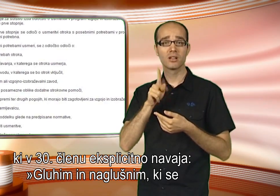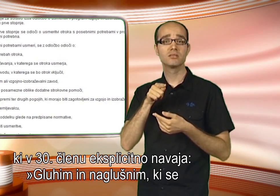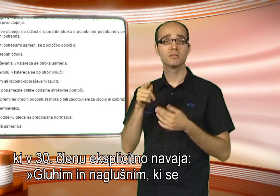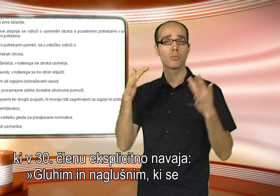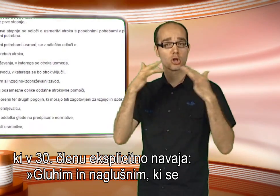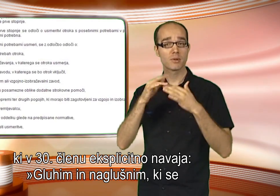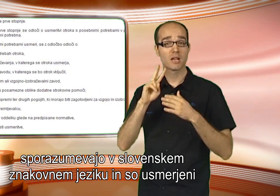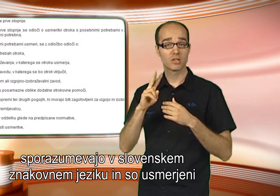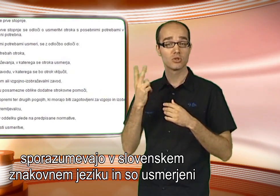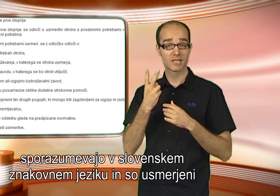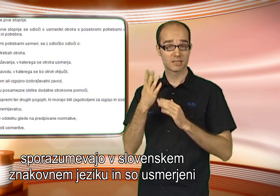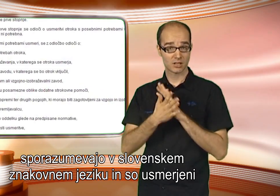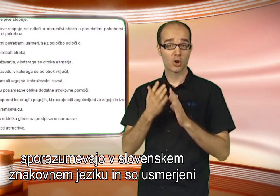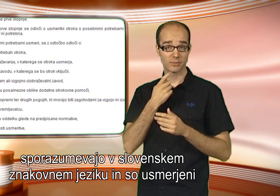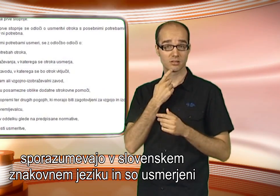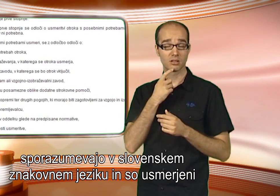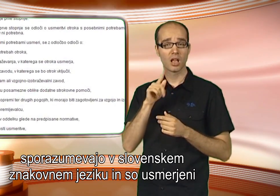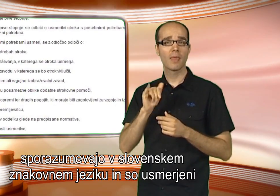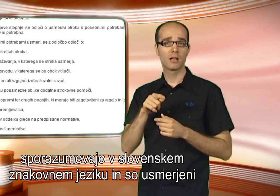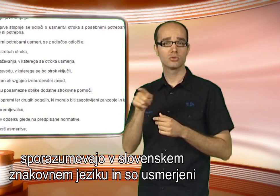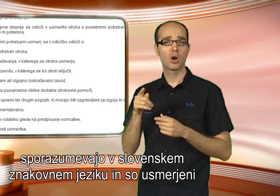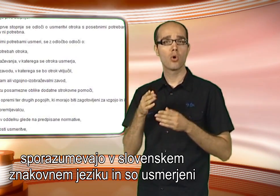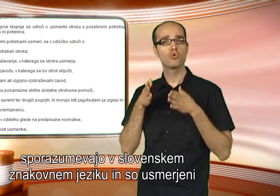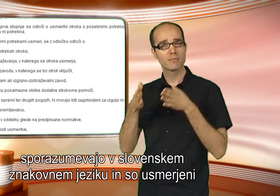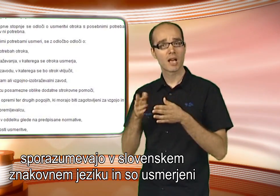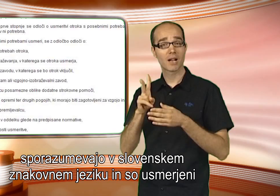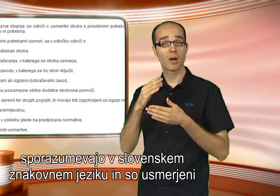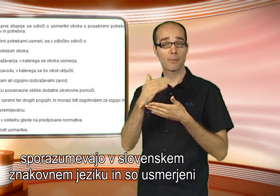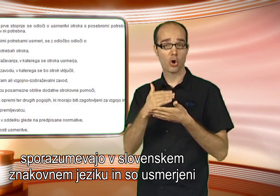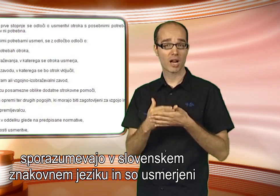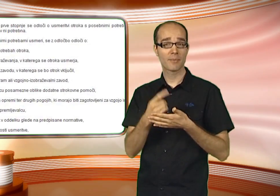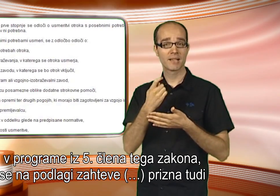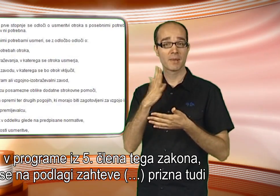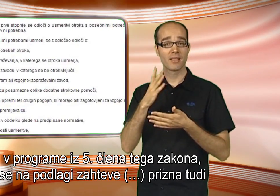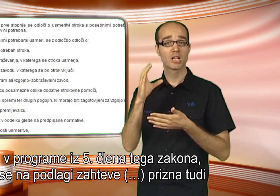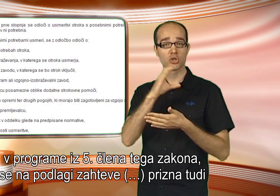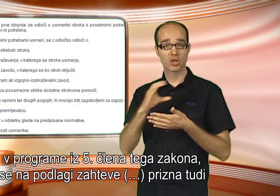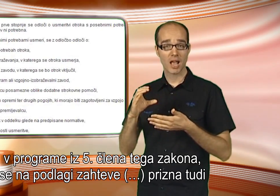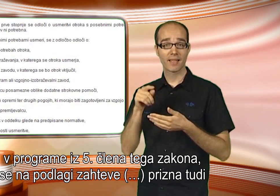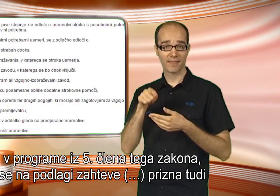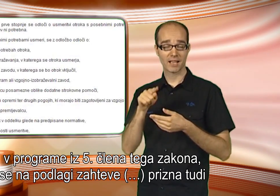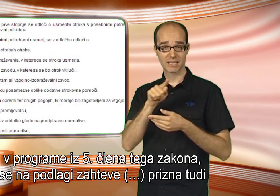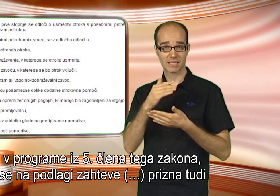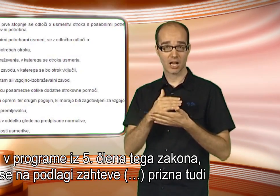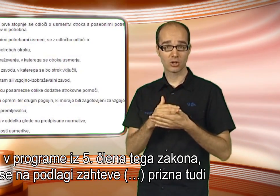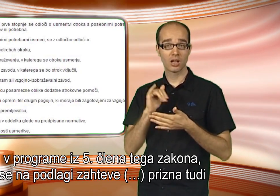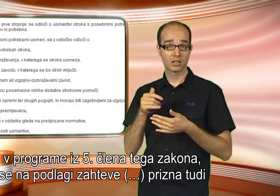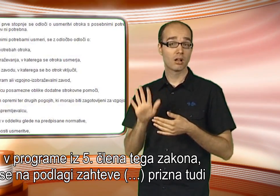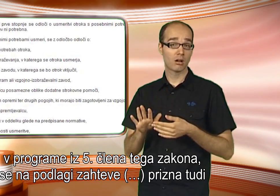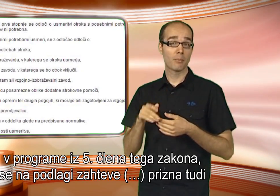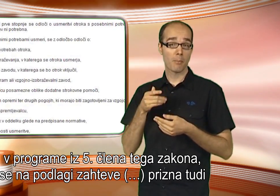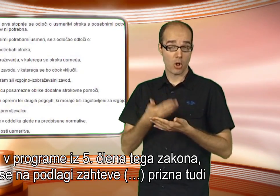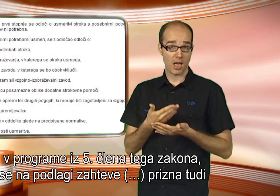gluhim in naglušnim, ki se sporazumevajo v slovenskem znakovnem jeziku in so usmerjeni v programe iz 5. člena tega